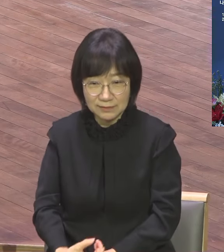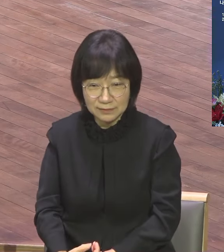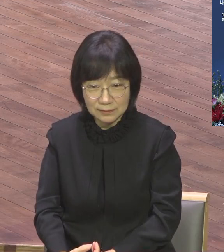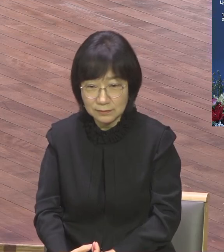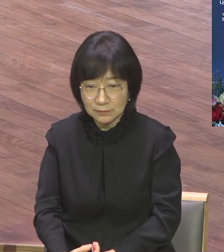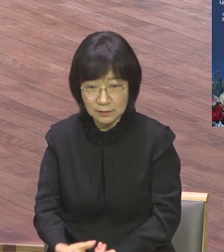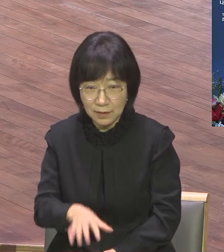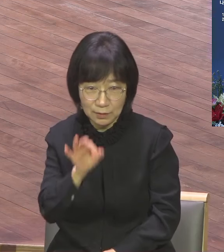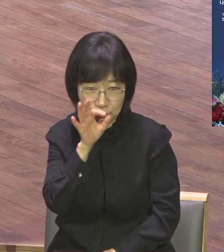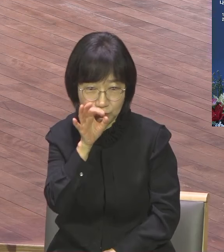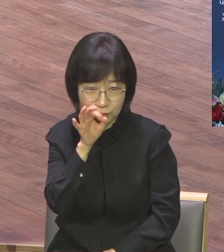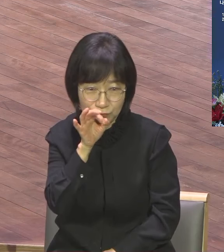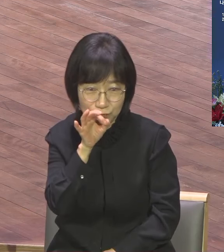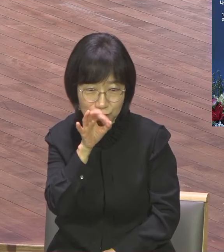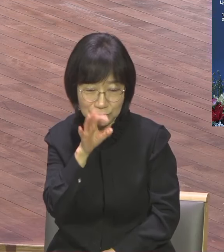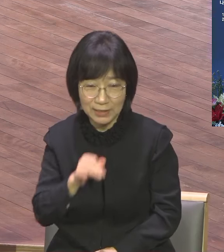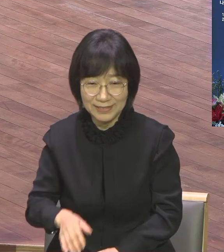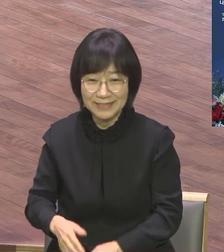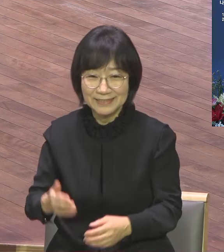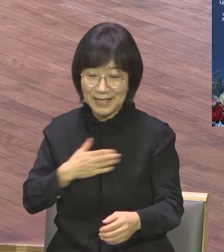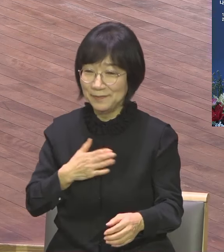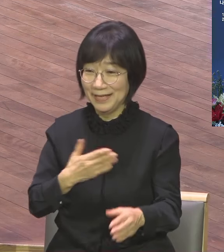한 몸된 지체식.